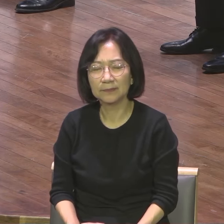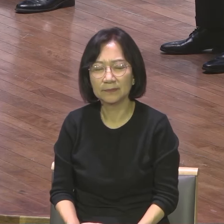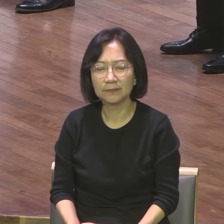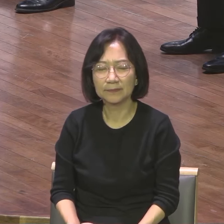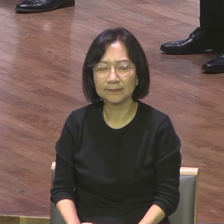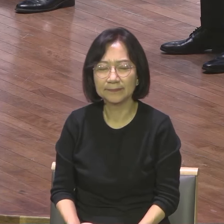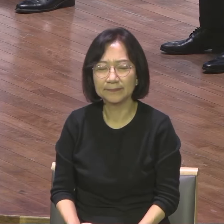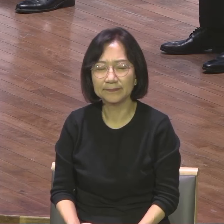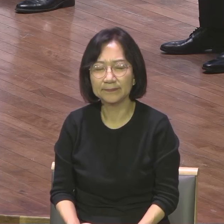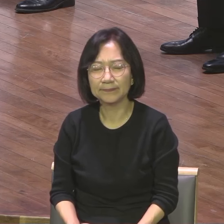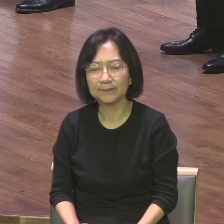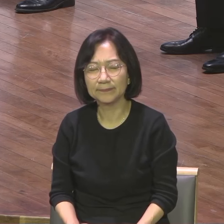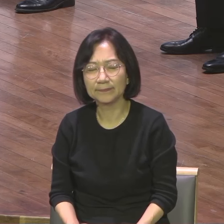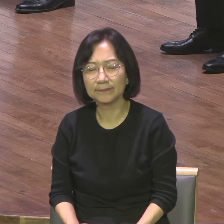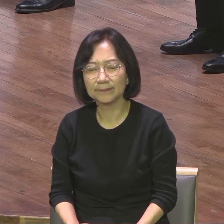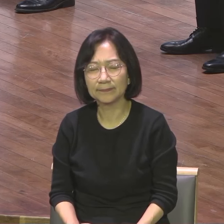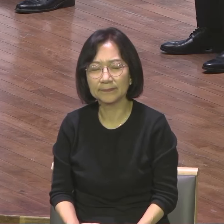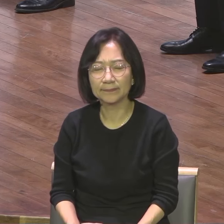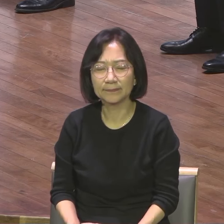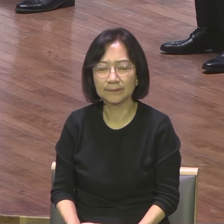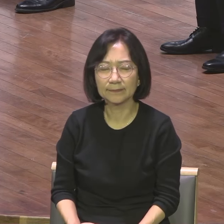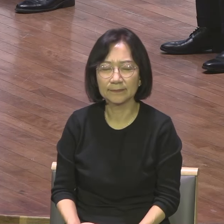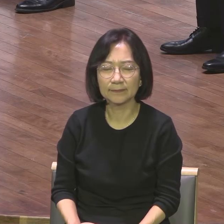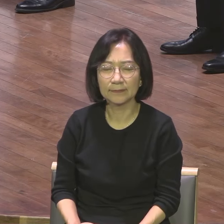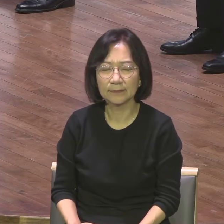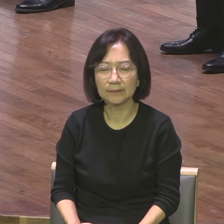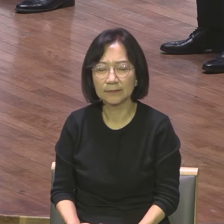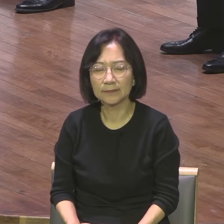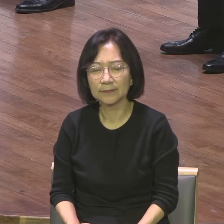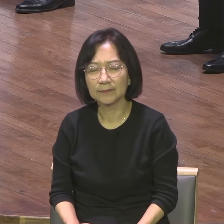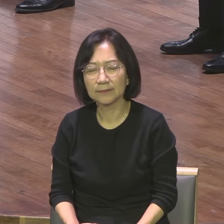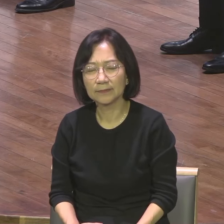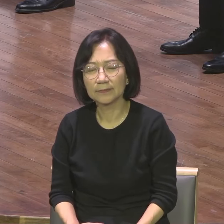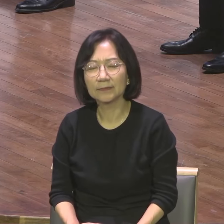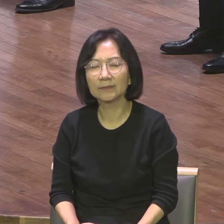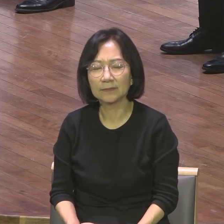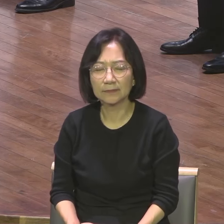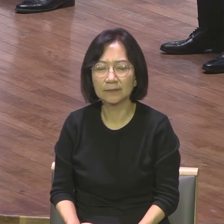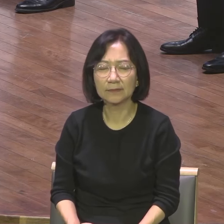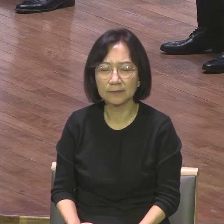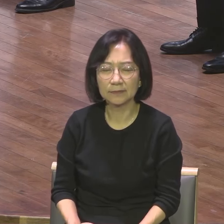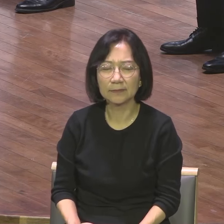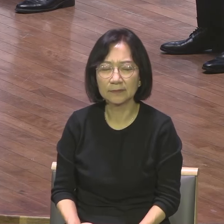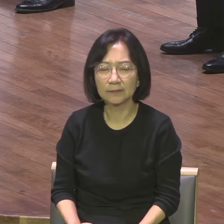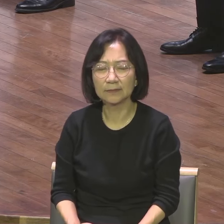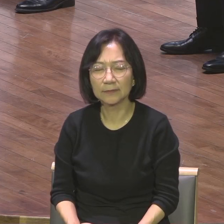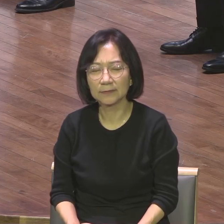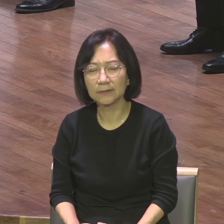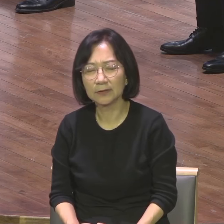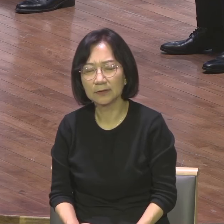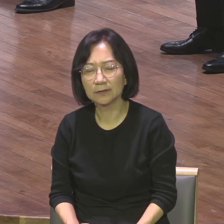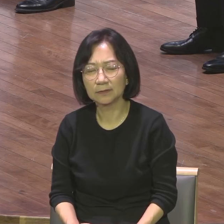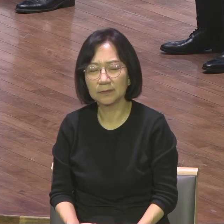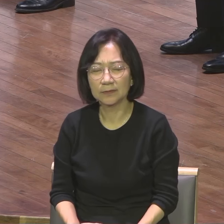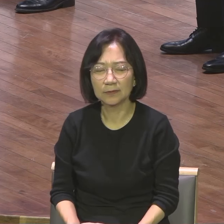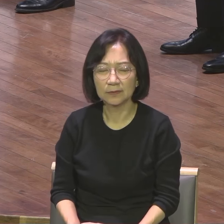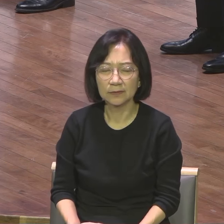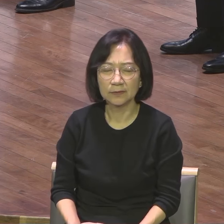받은 자들을 치유하시고 회복해 주옵소서. 삼일시고 고치시는 하나님의 은혜를 체험하게 하소서.